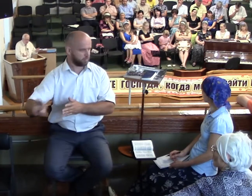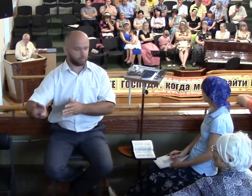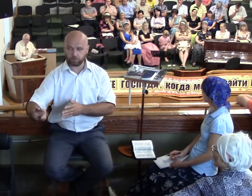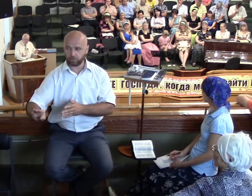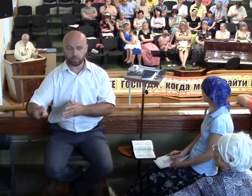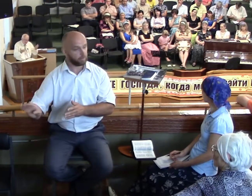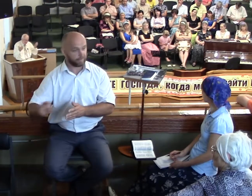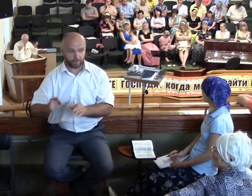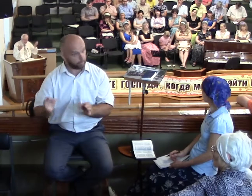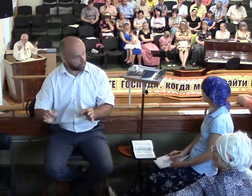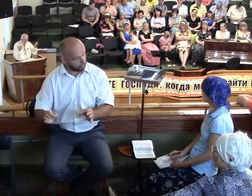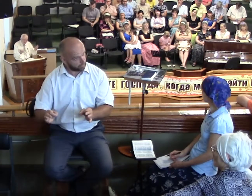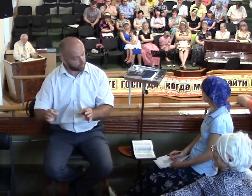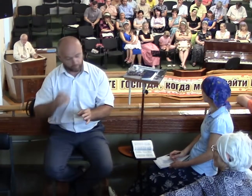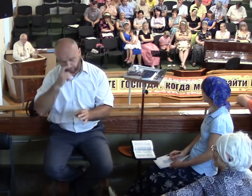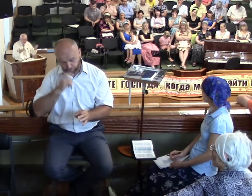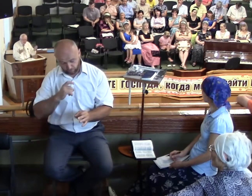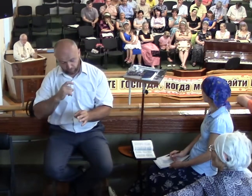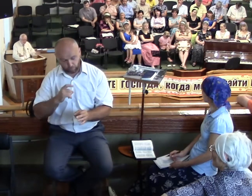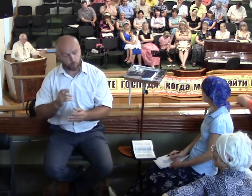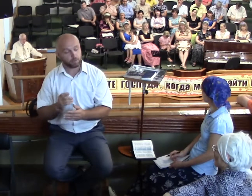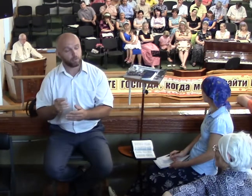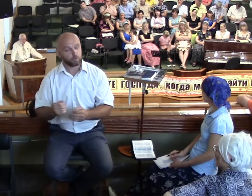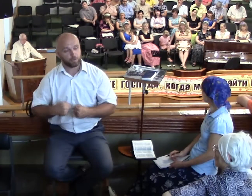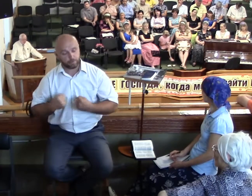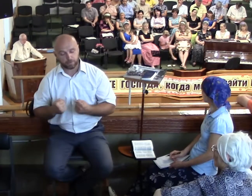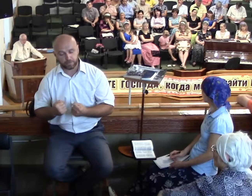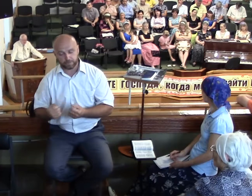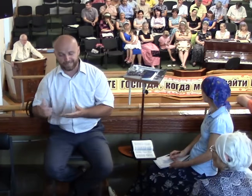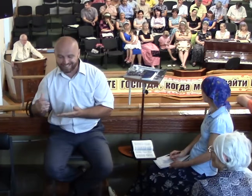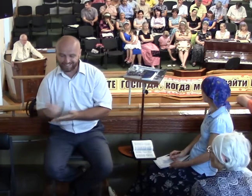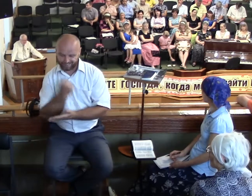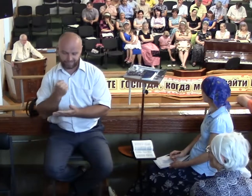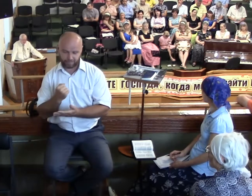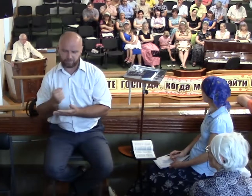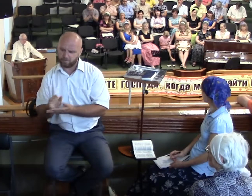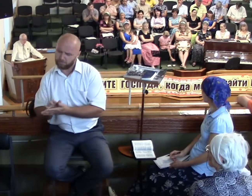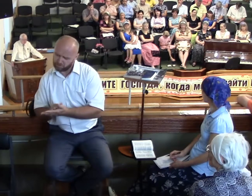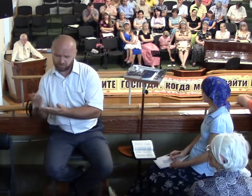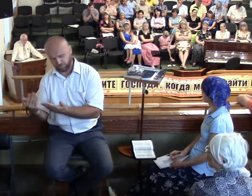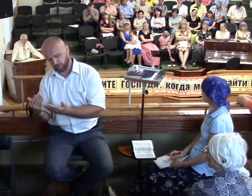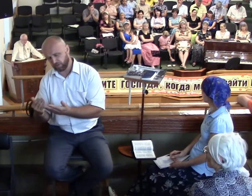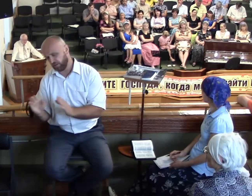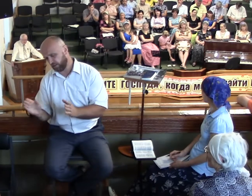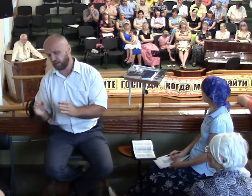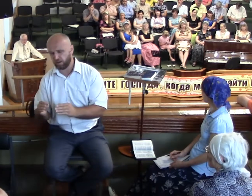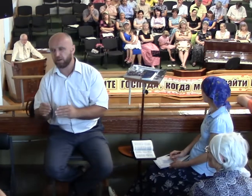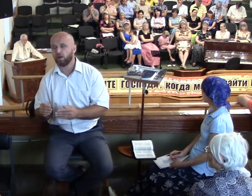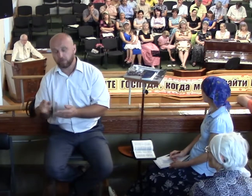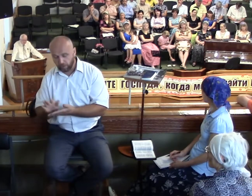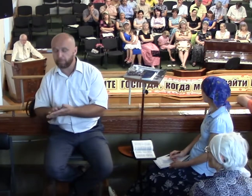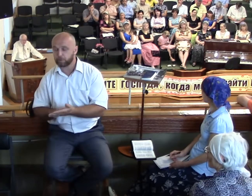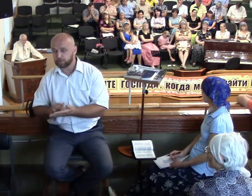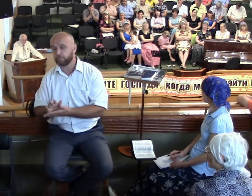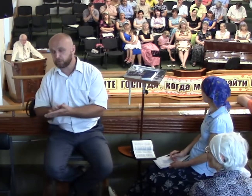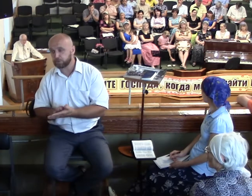когда тебя оскорбили, унизили. Когда как могли насмеялись, а в твоем сердце есть